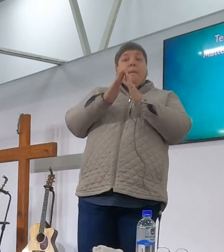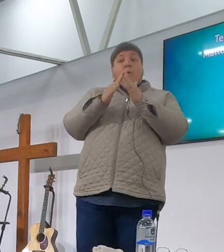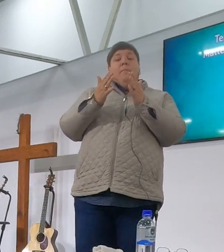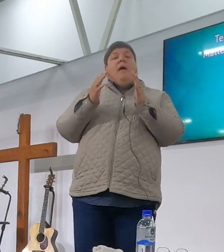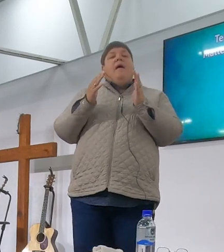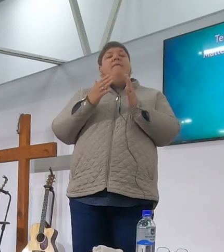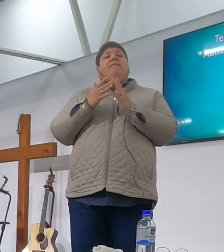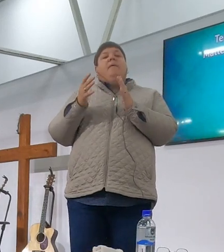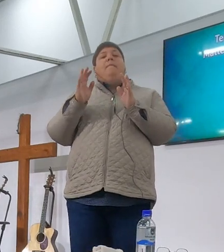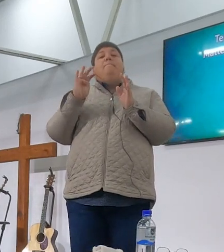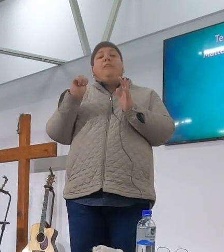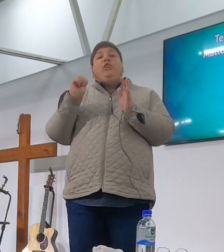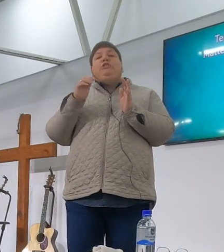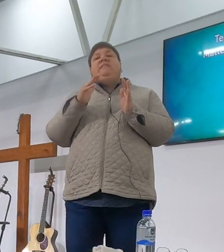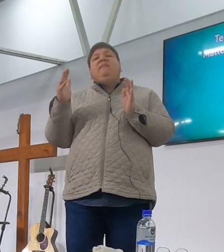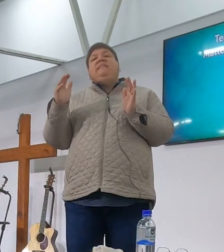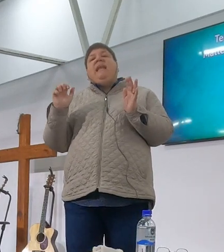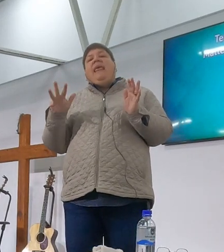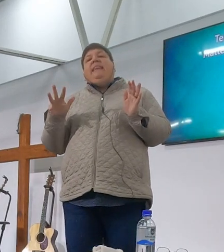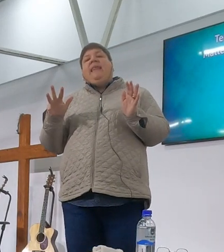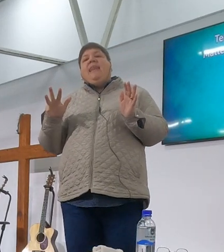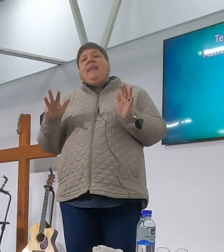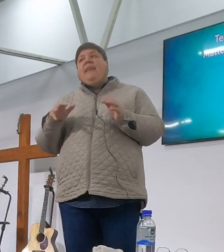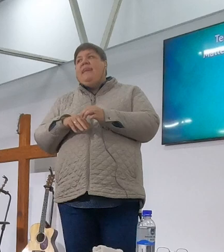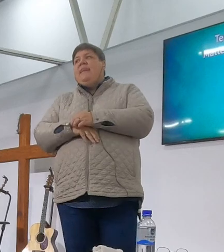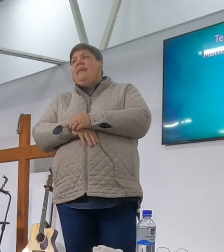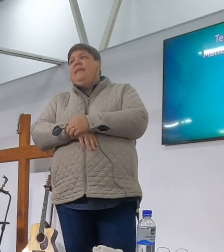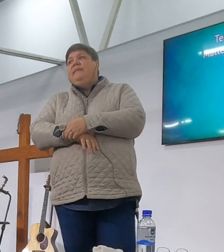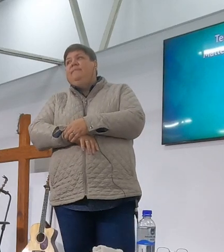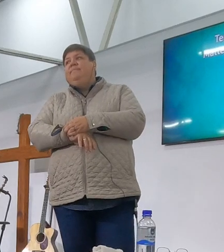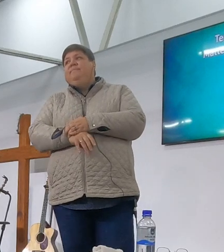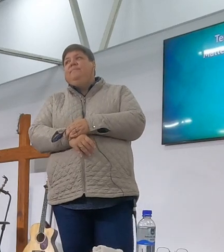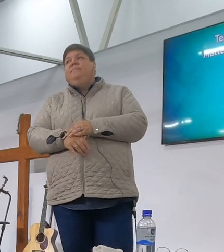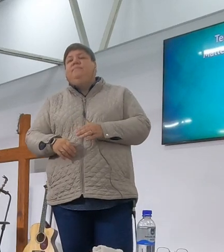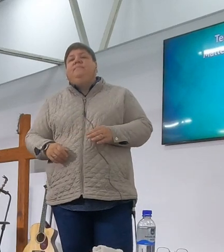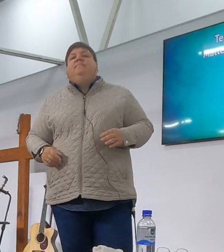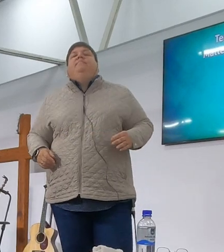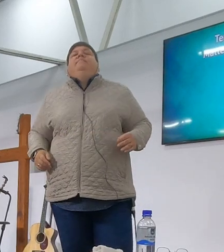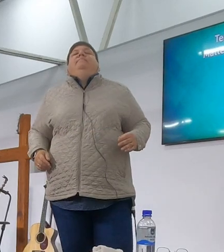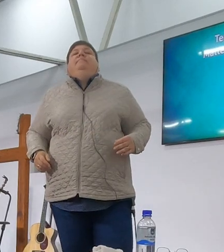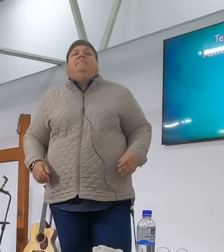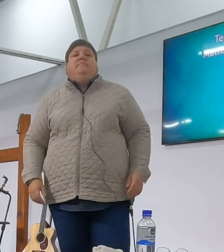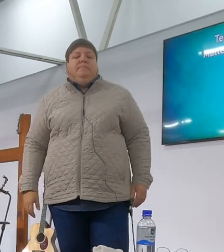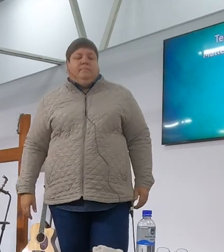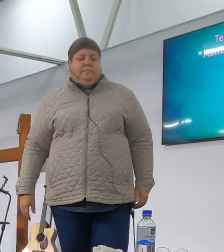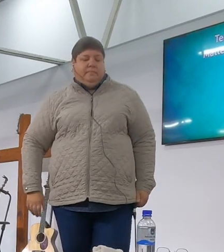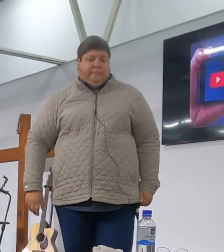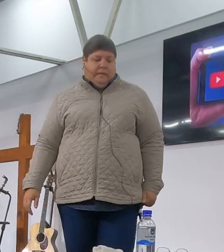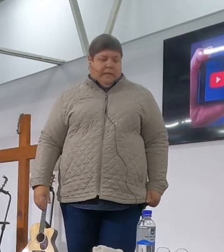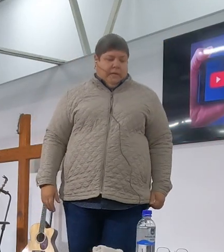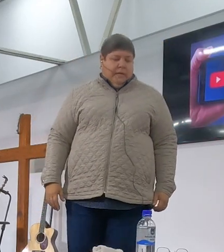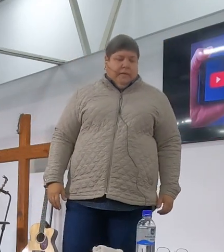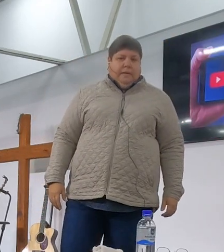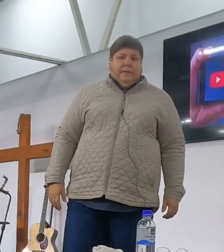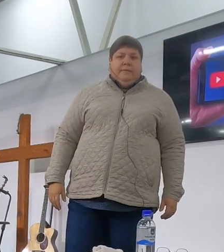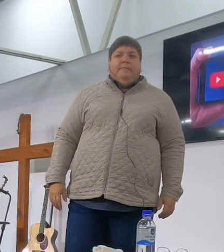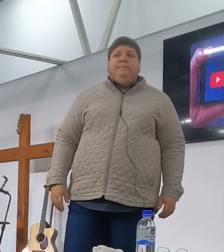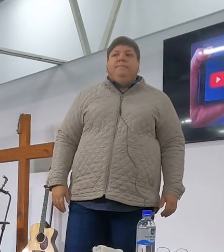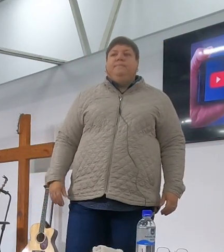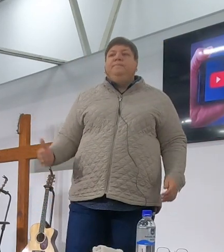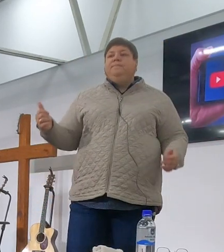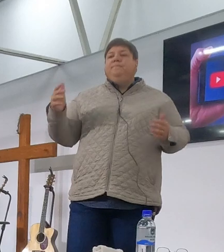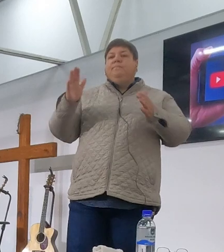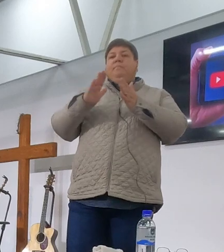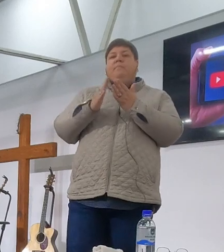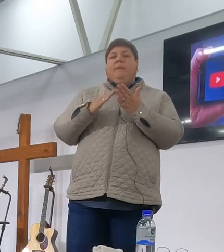paar verse saam lees. Matteus 19 en ons gaan saam lees vanaf vers 13. En terwyl julle julle Bybels blaai, wil ek daarmee vir almal